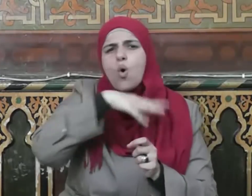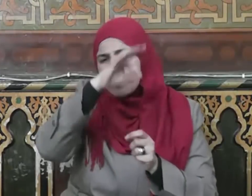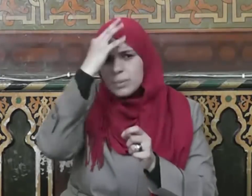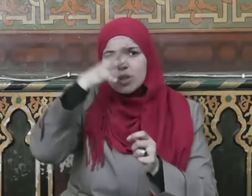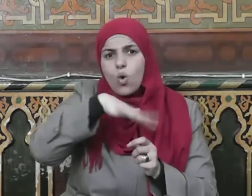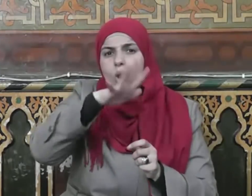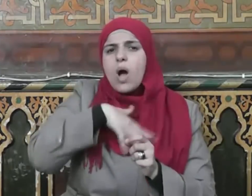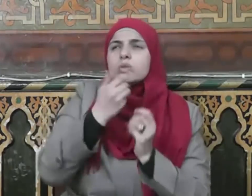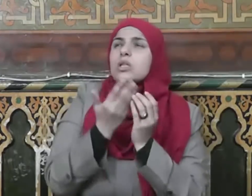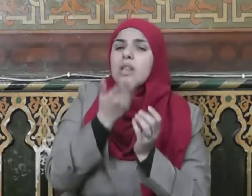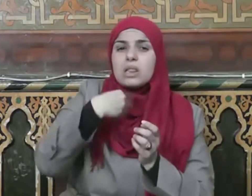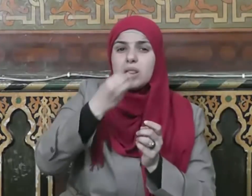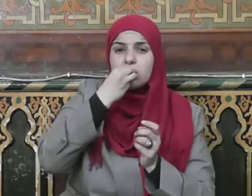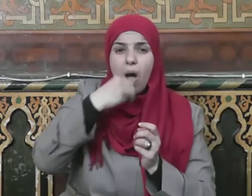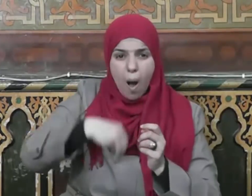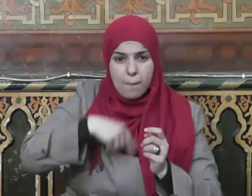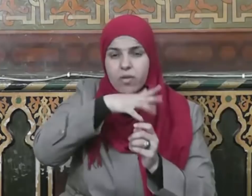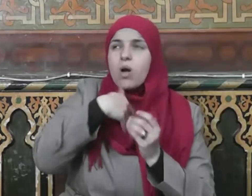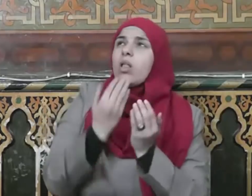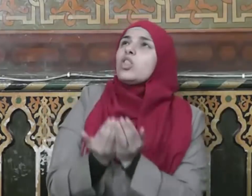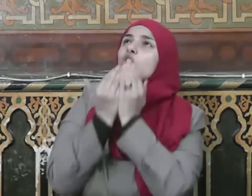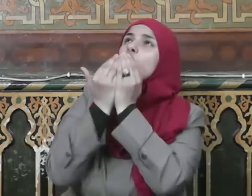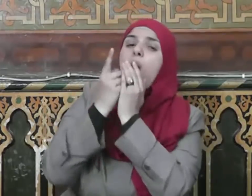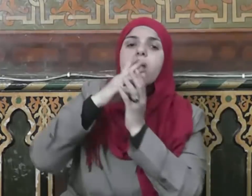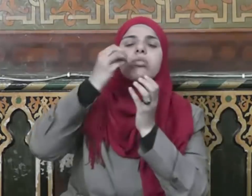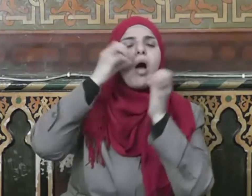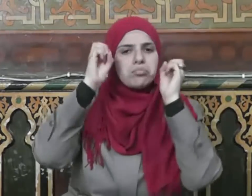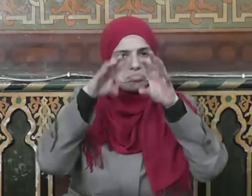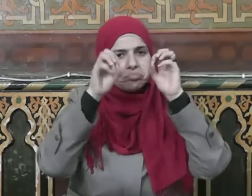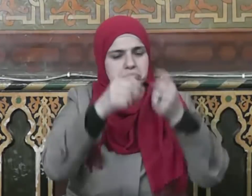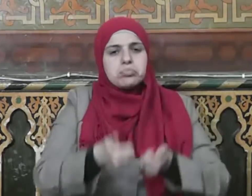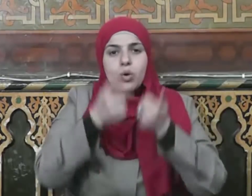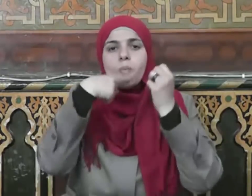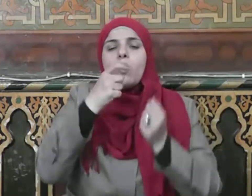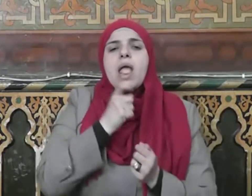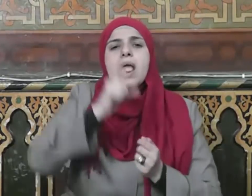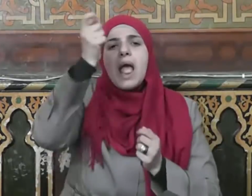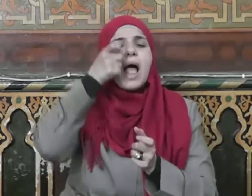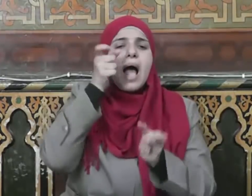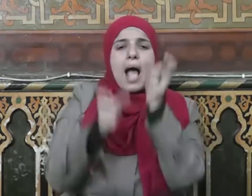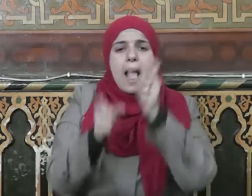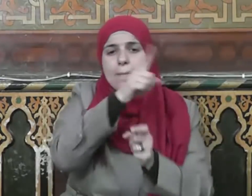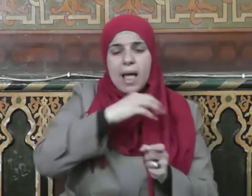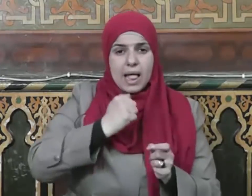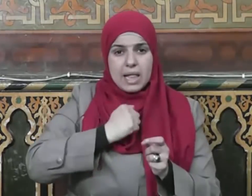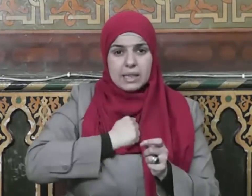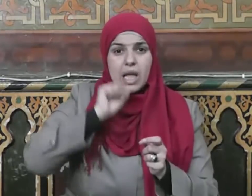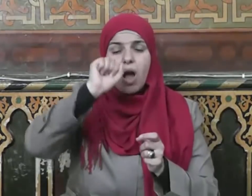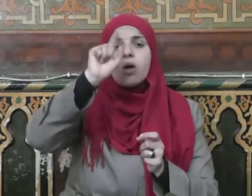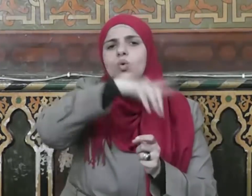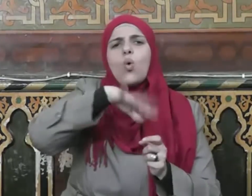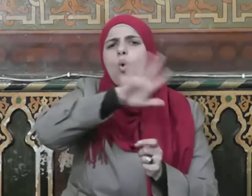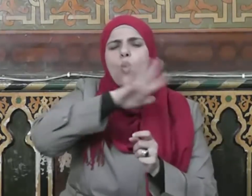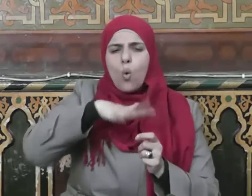أطعمته فاستطعموني أطعمكم، يا عبادي كلكم عار إلا من